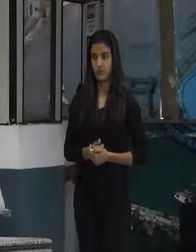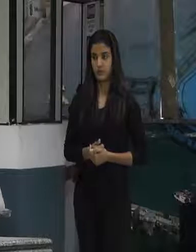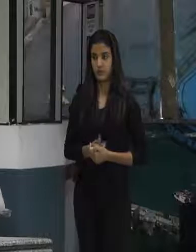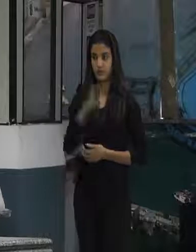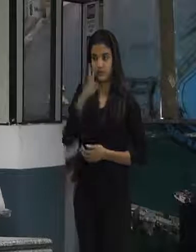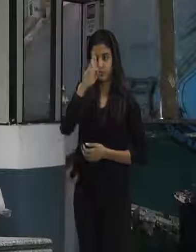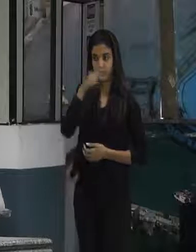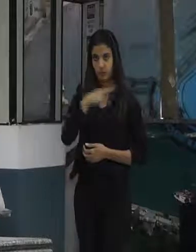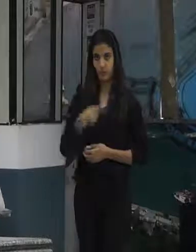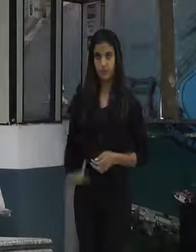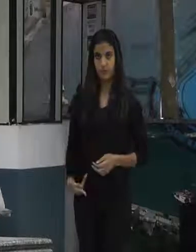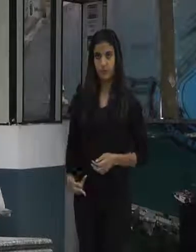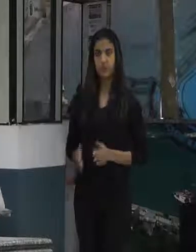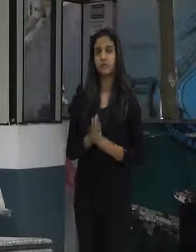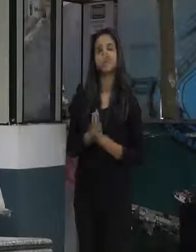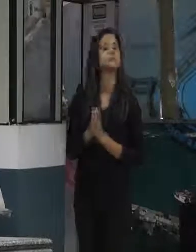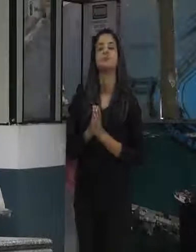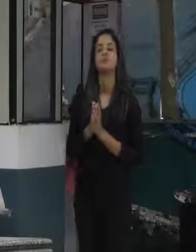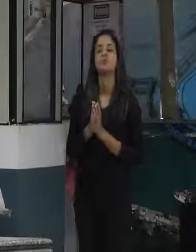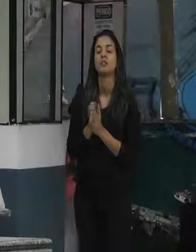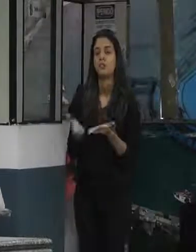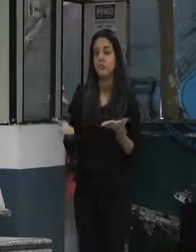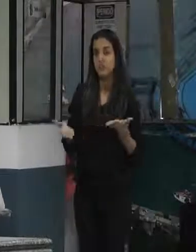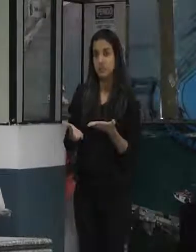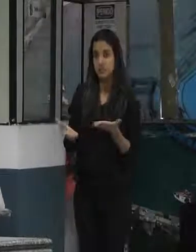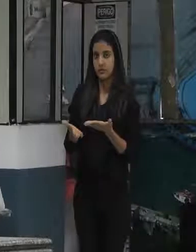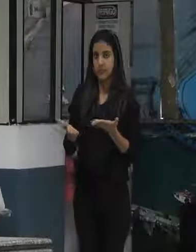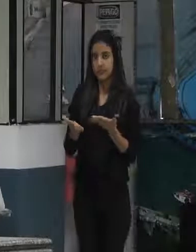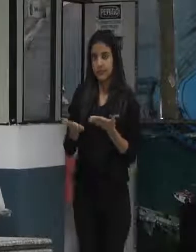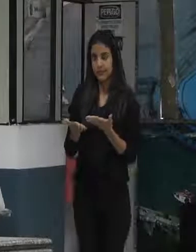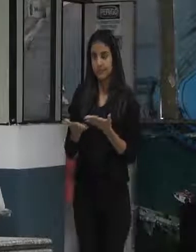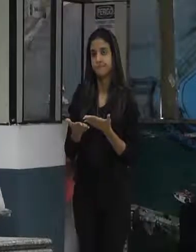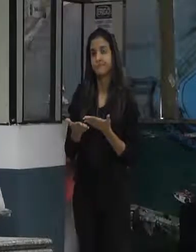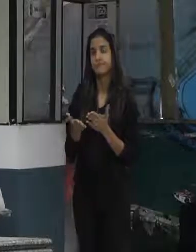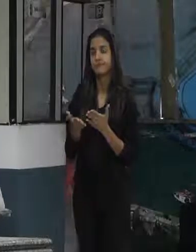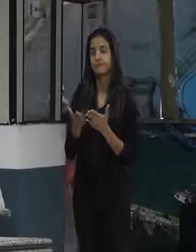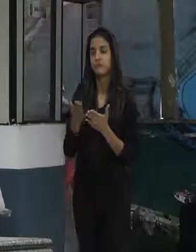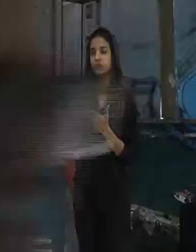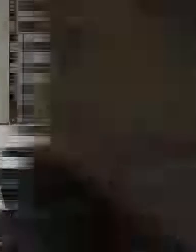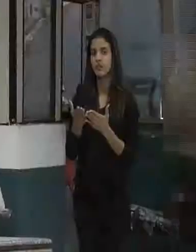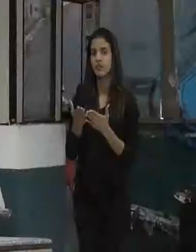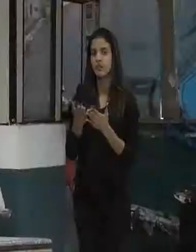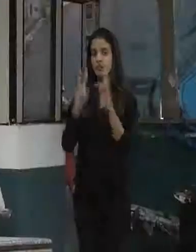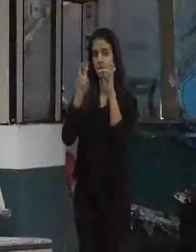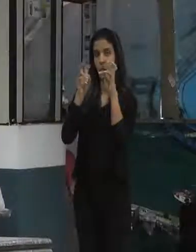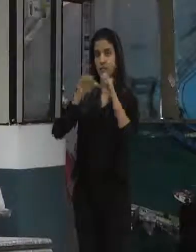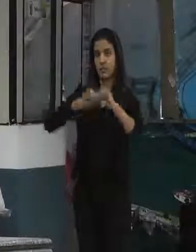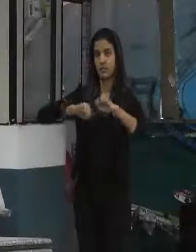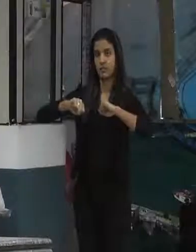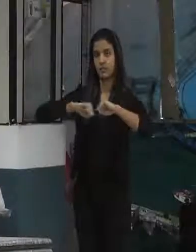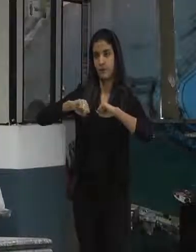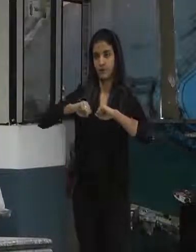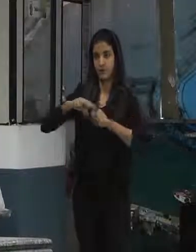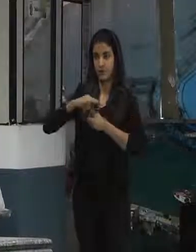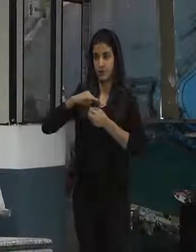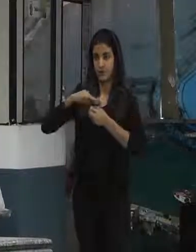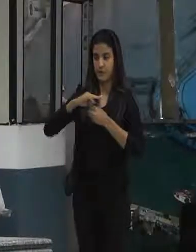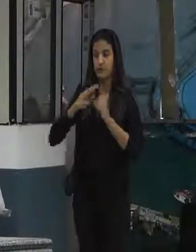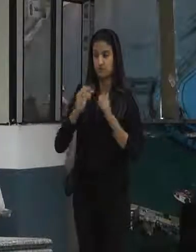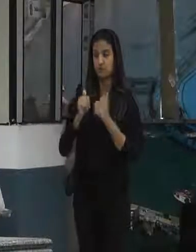no grande expediente, eu quero priorizar o debate municipal, mas, claro,